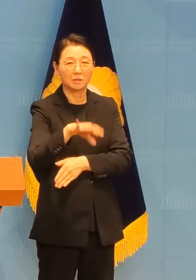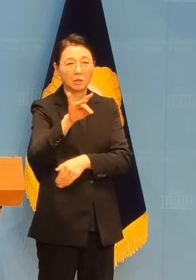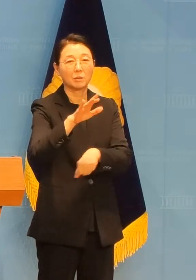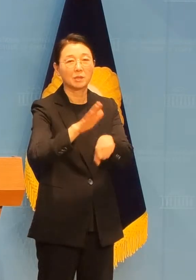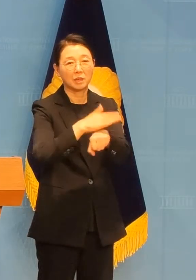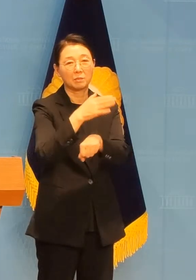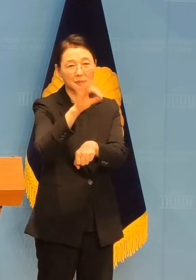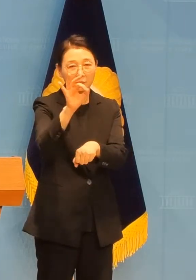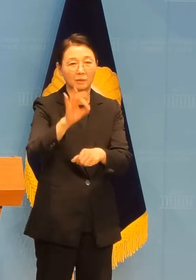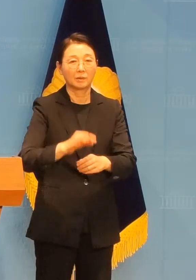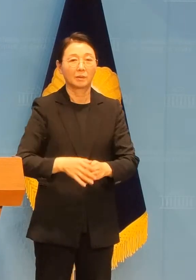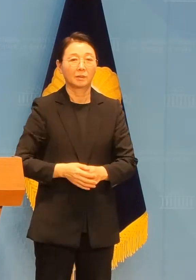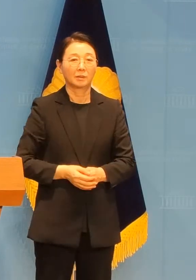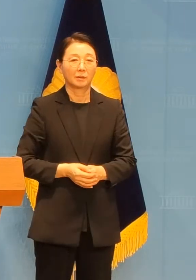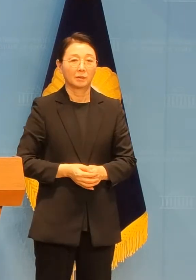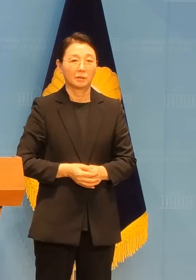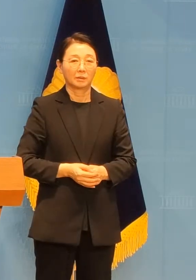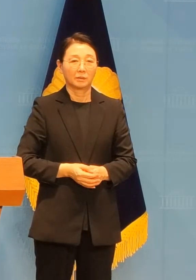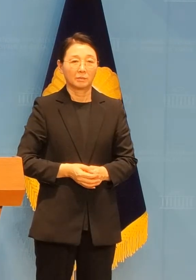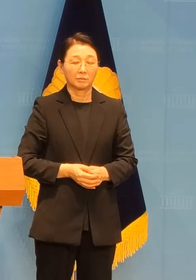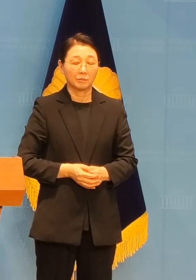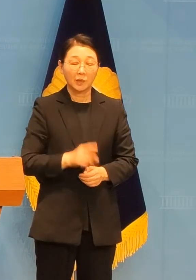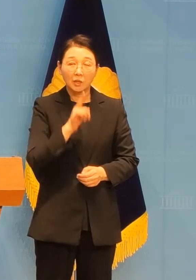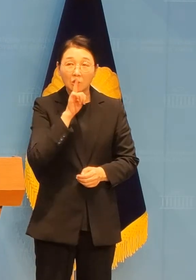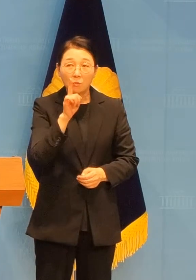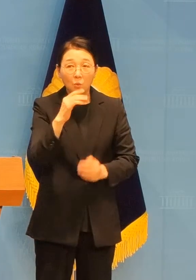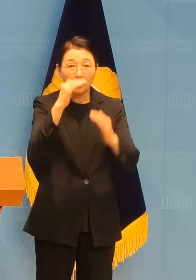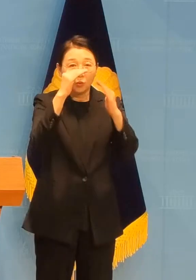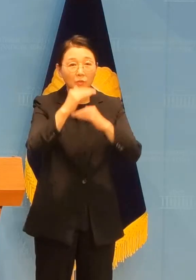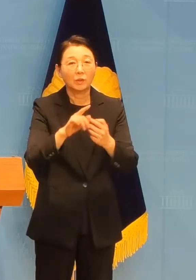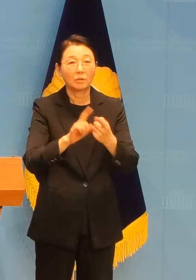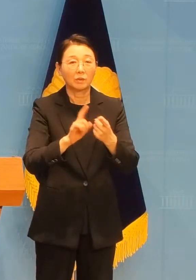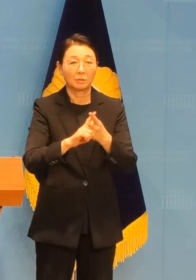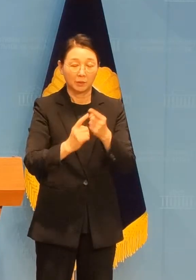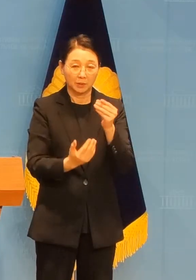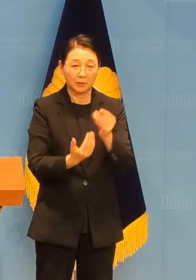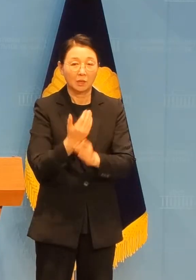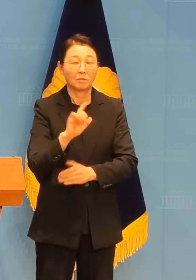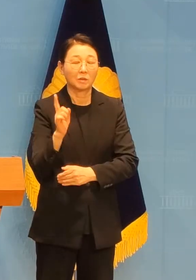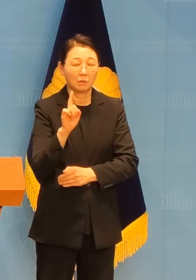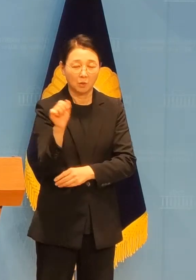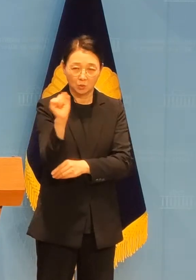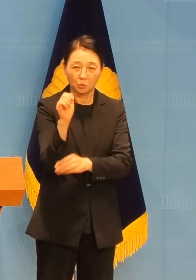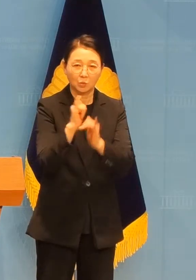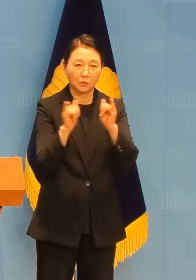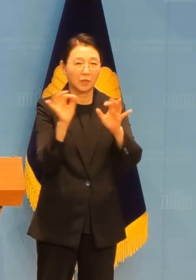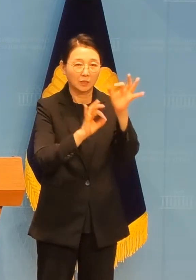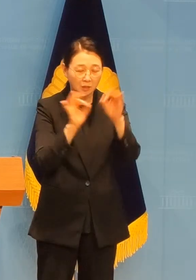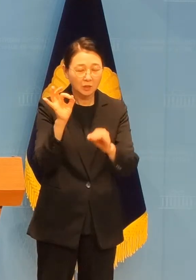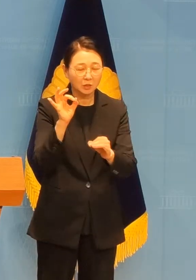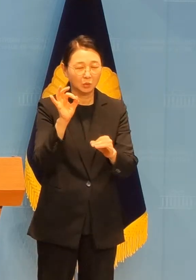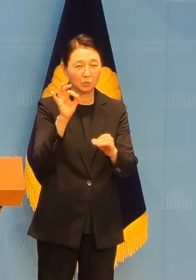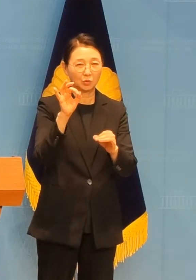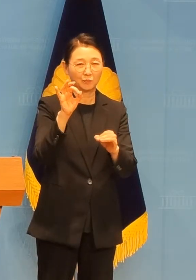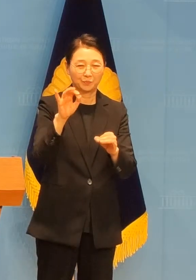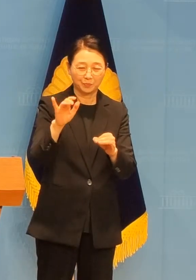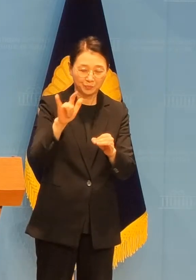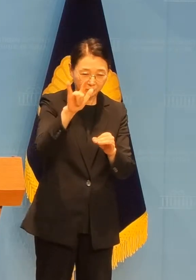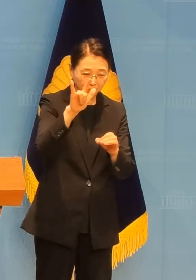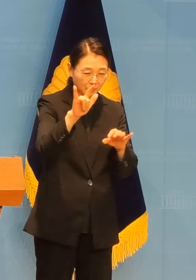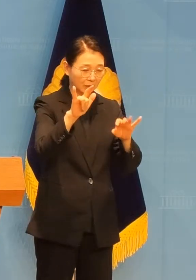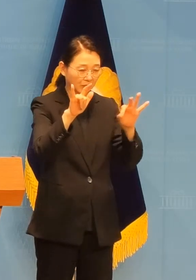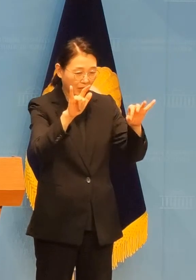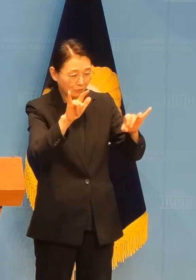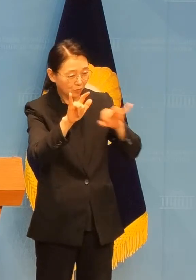잘못을 인정했습니다. 이 보고서에 따르면 이번 참사는 조종사 과실이나 조류 충돌 탓으로 인한 단순